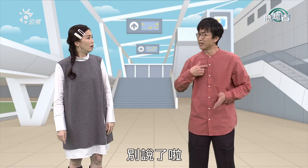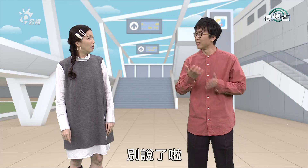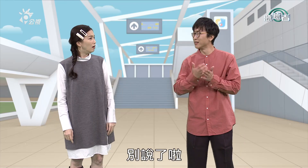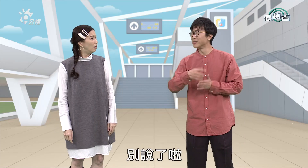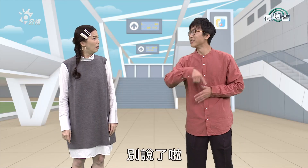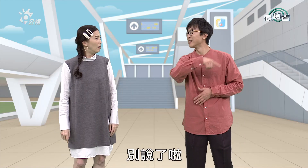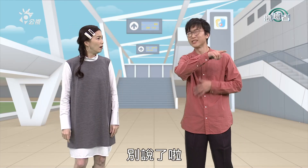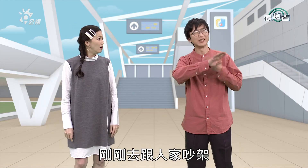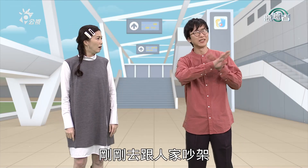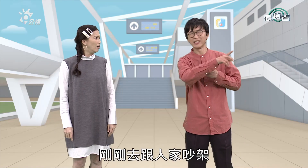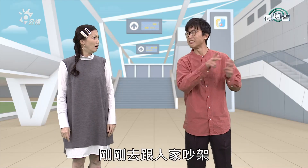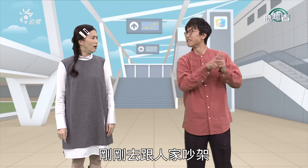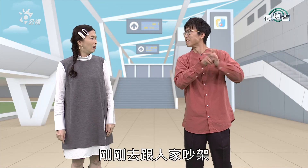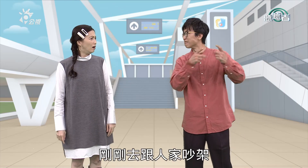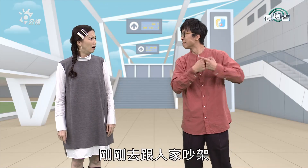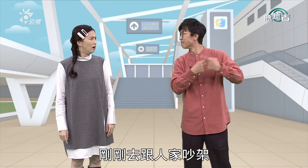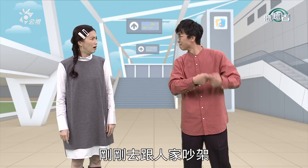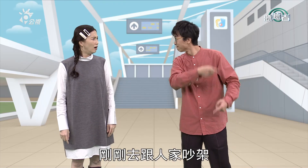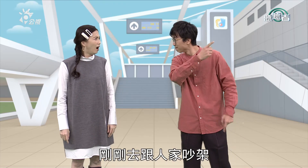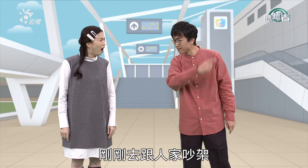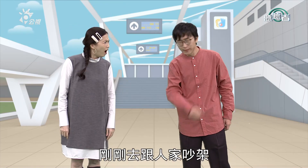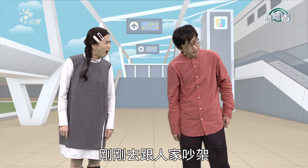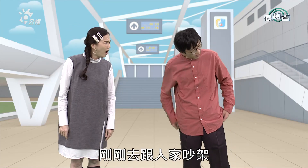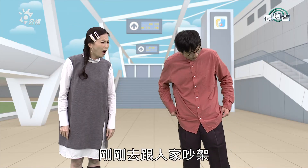别说了啦，刚刚去跟人家吵架。